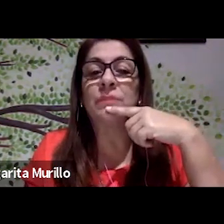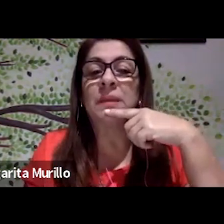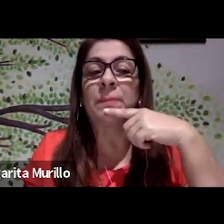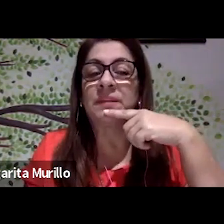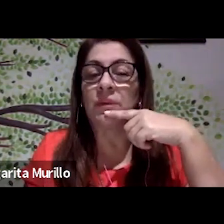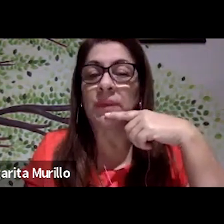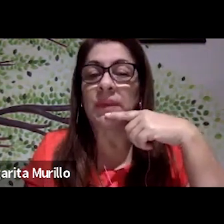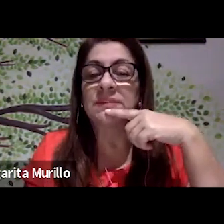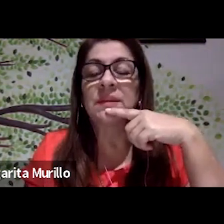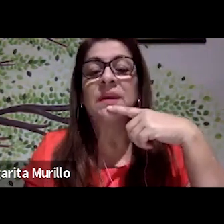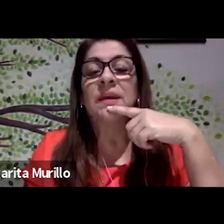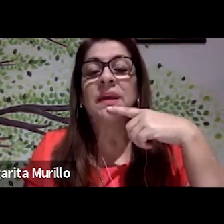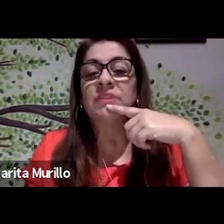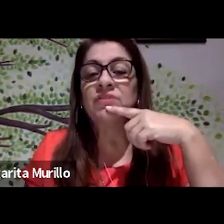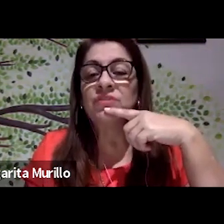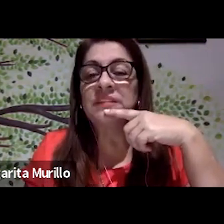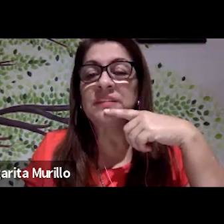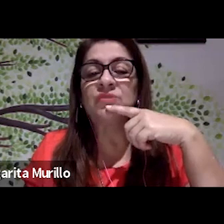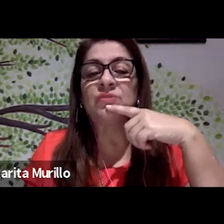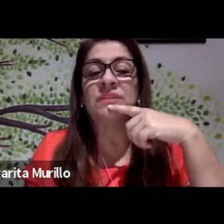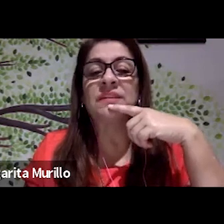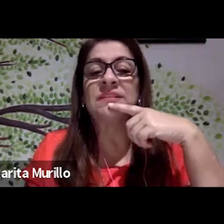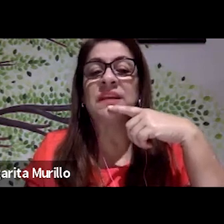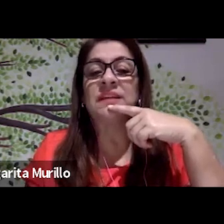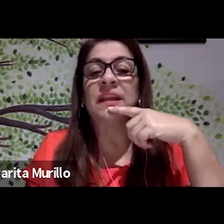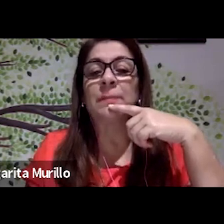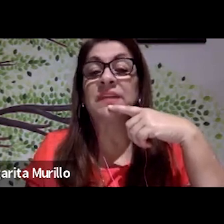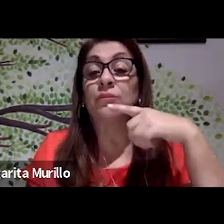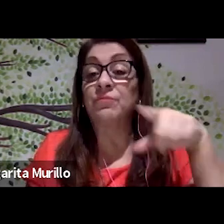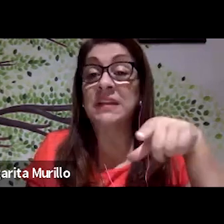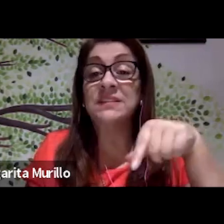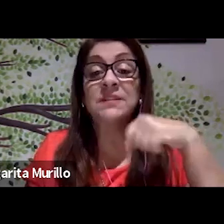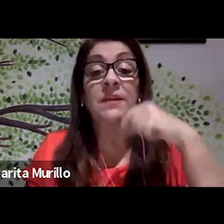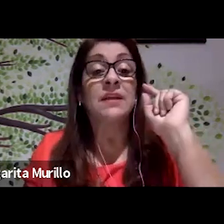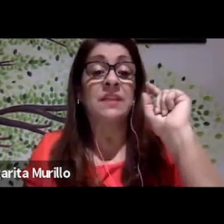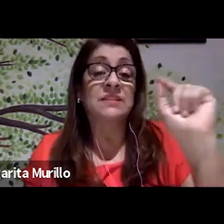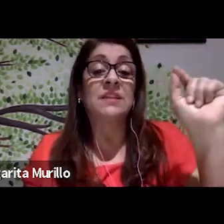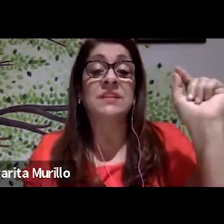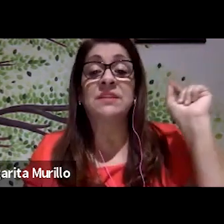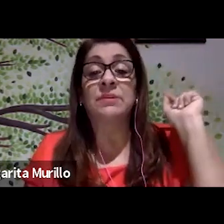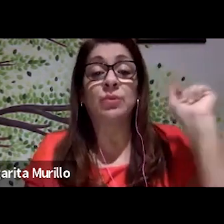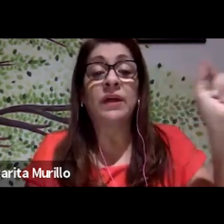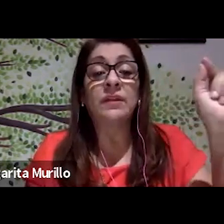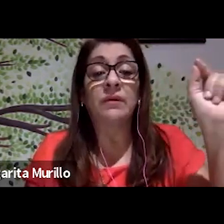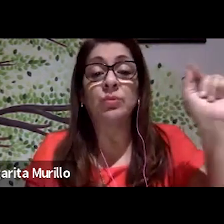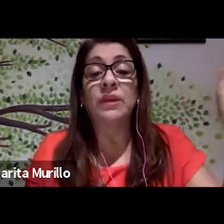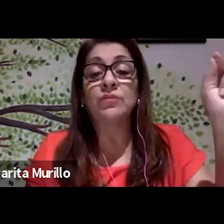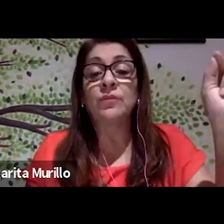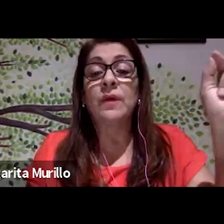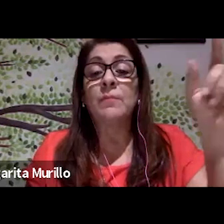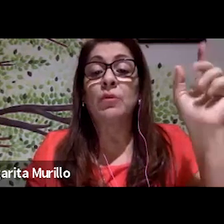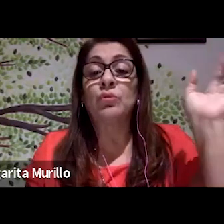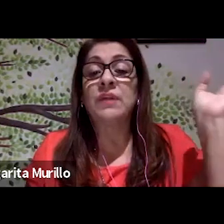de envidia a partir de lo que veas en las redes sociales que existe una tendencia general a presentarnos felices interesantes aventurar